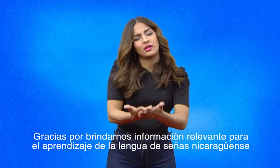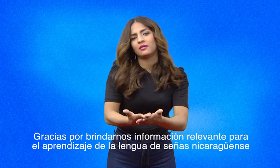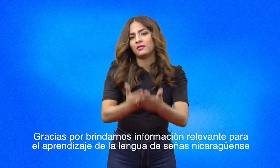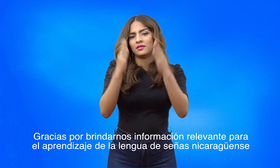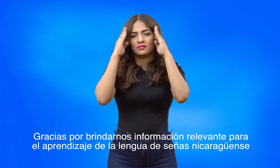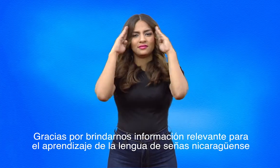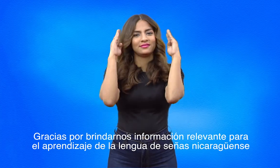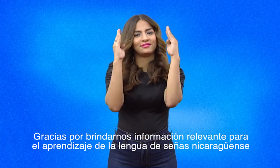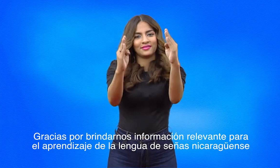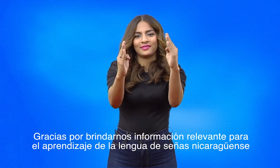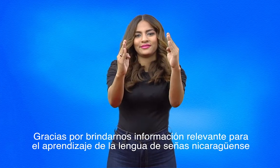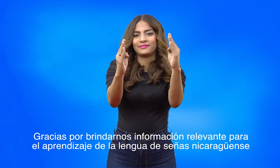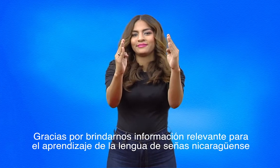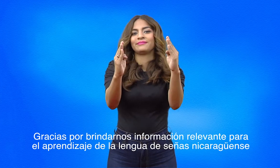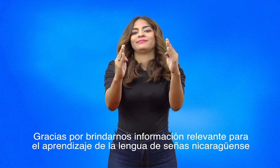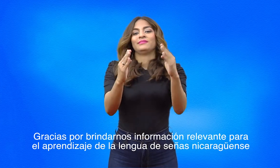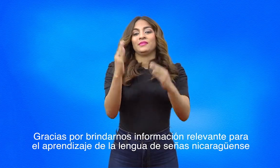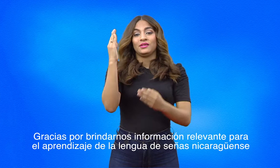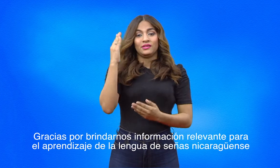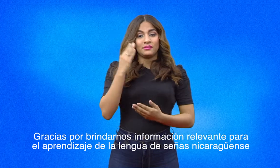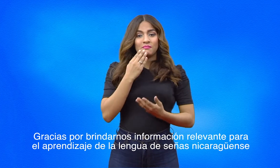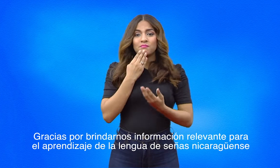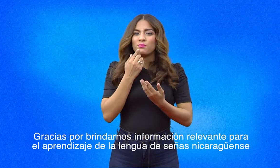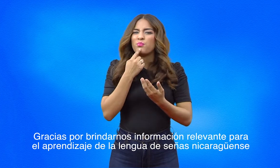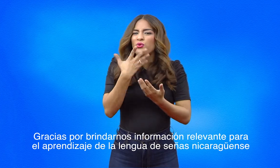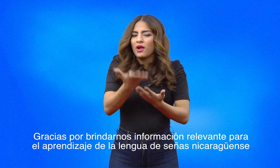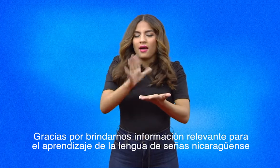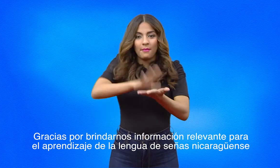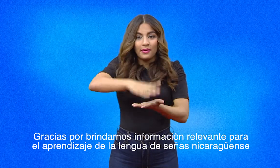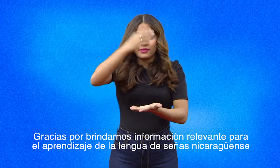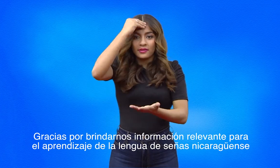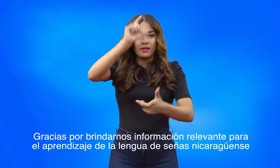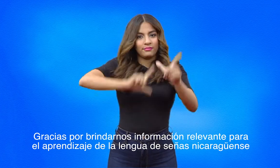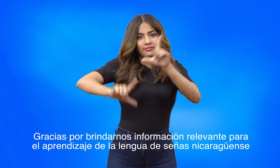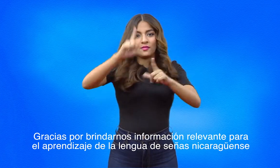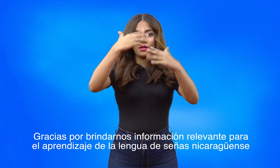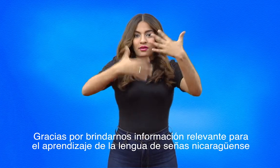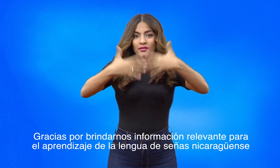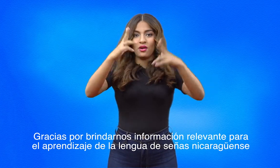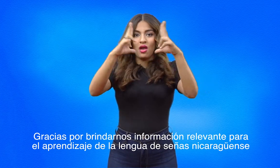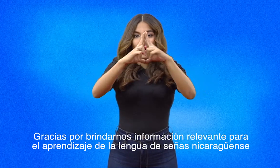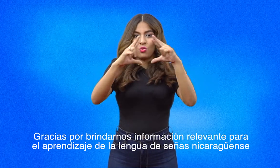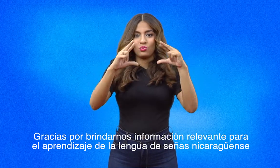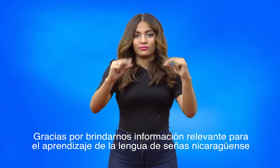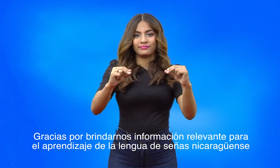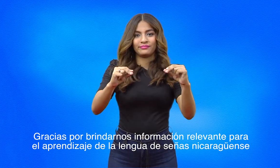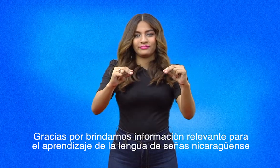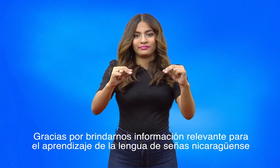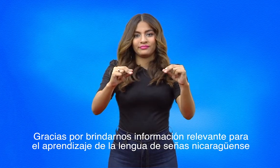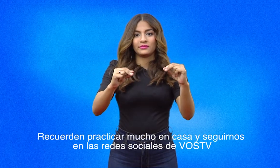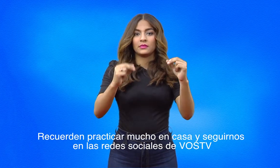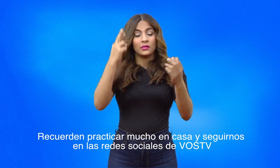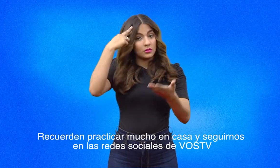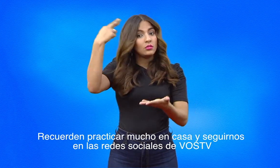Gracias por brindar la información, por el aprendizaje del lenguaje de señas nicaragüense.